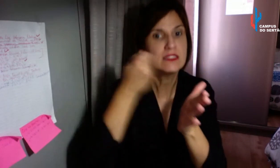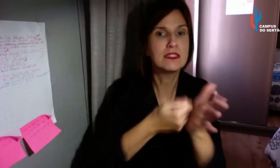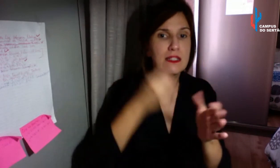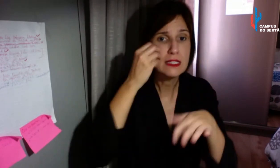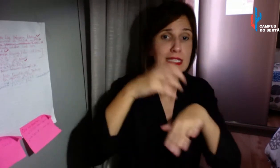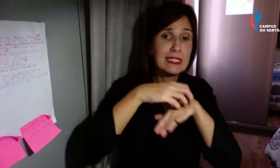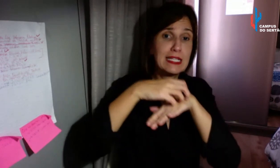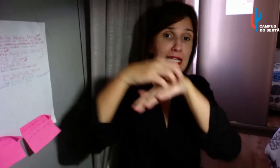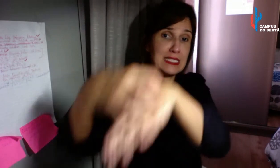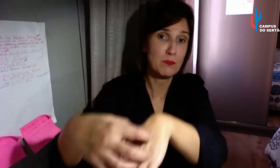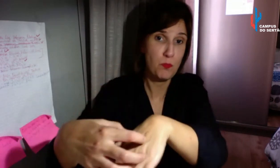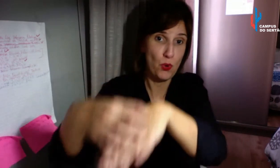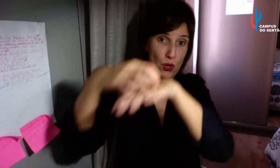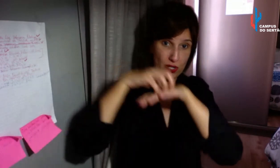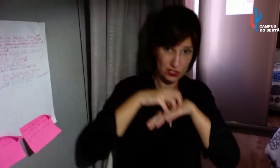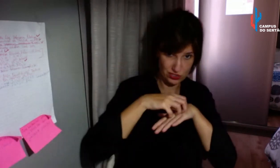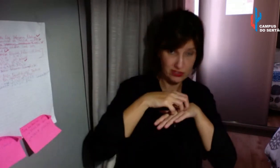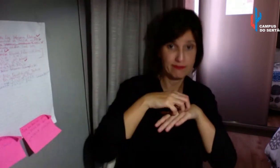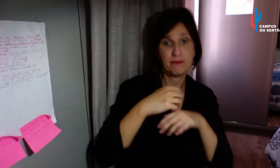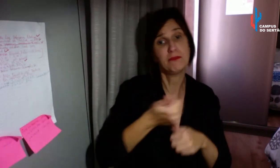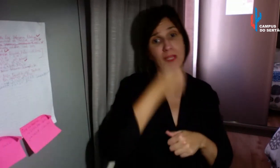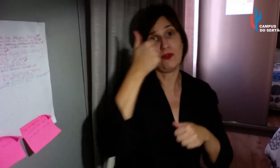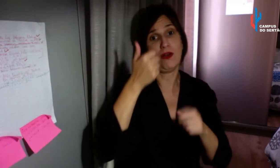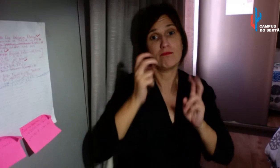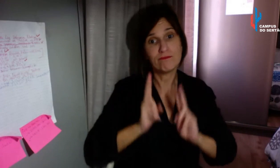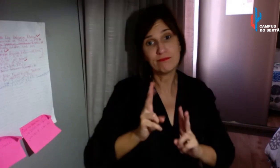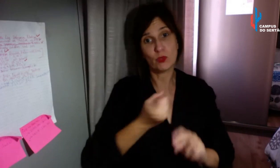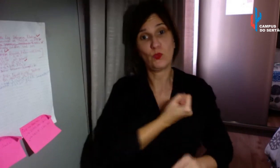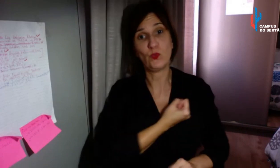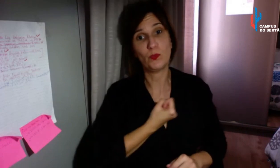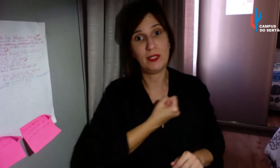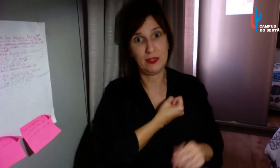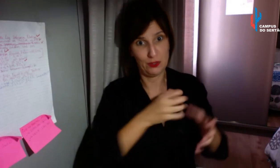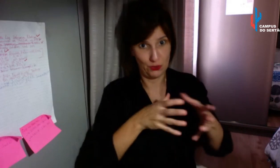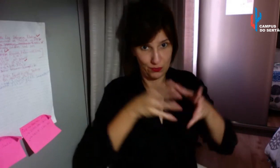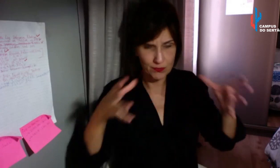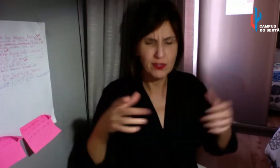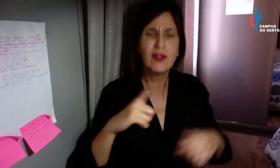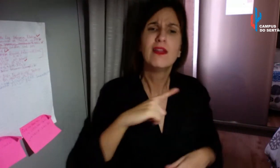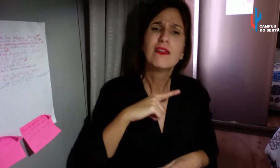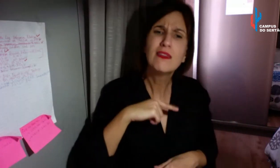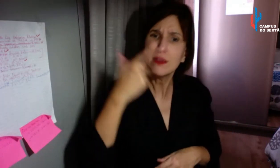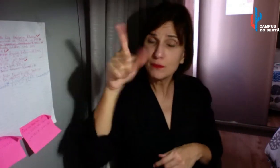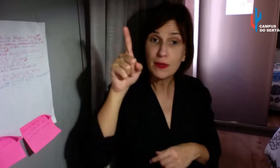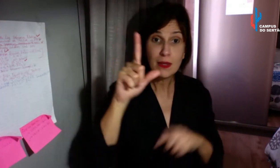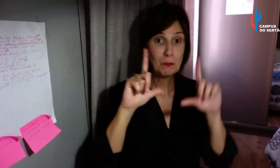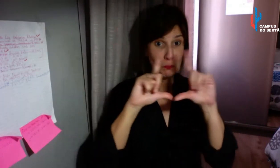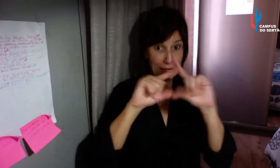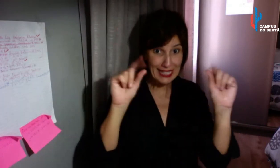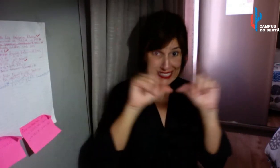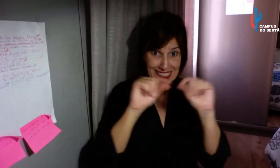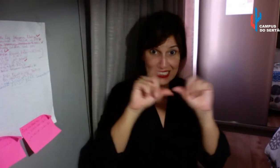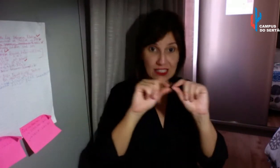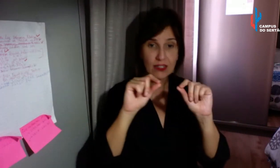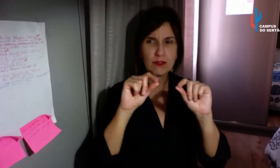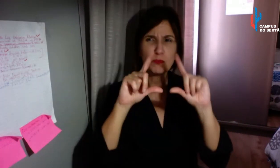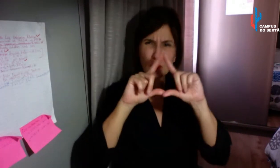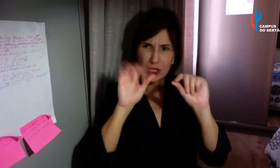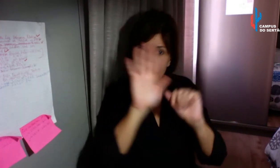Muito se tem dialogado nesse sentido e pensado nas questões de transporte também, e pensado em